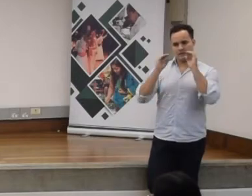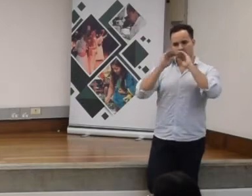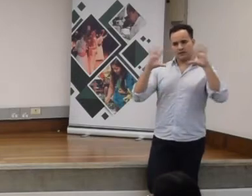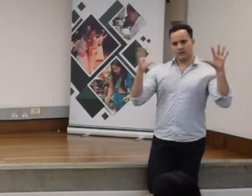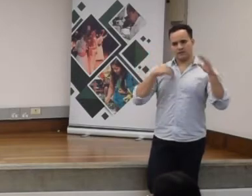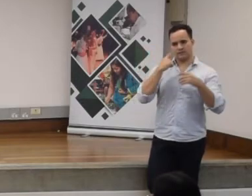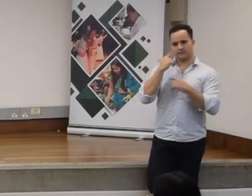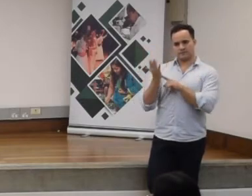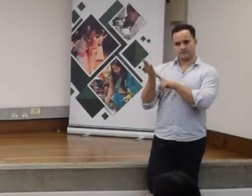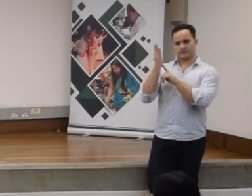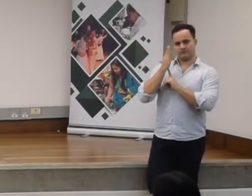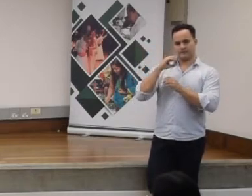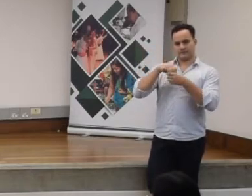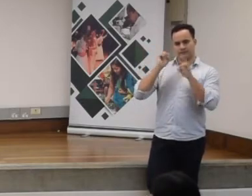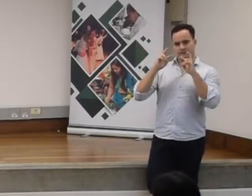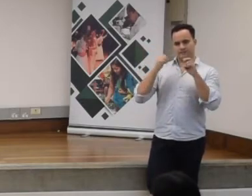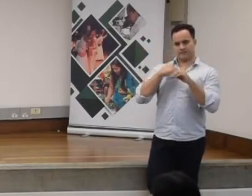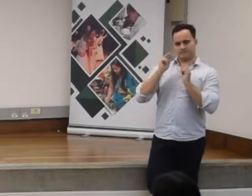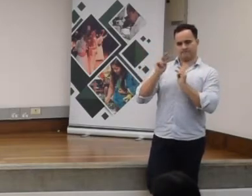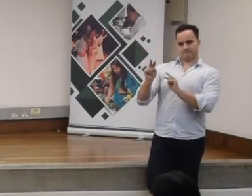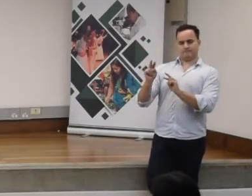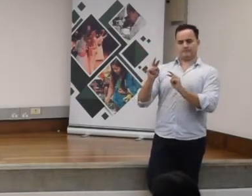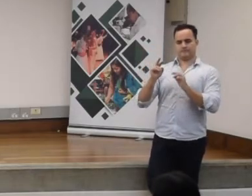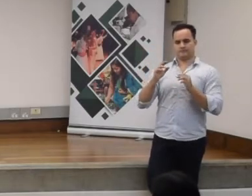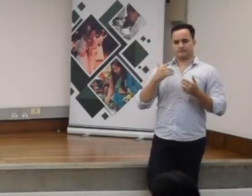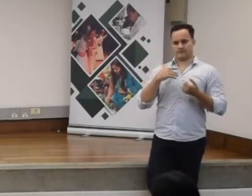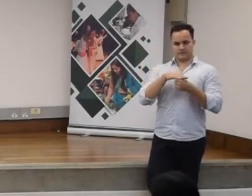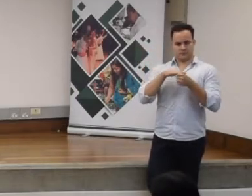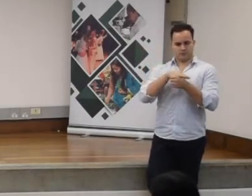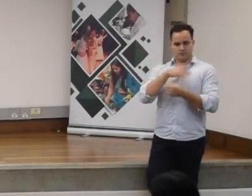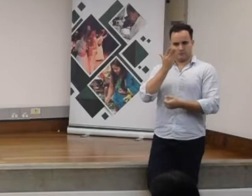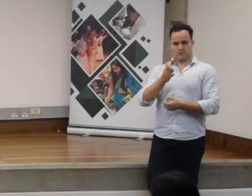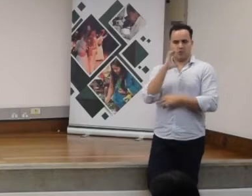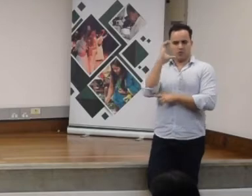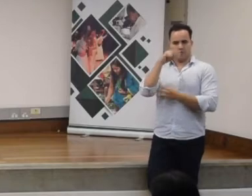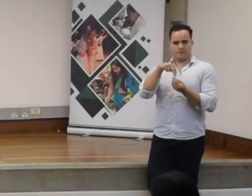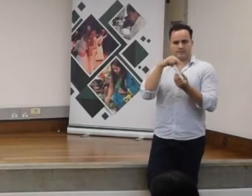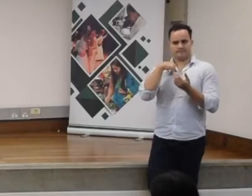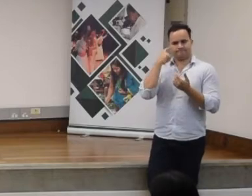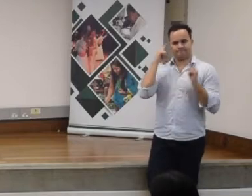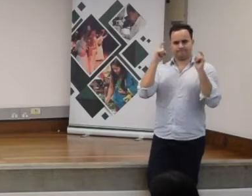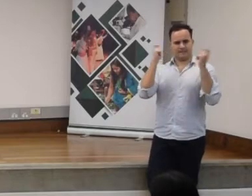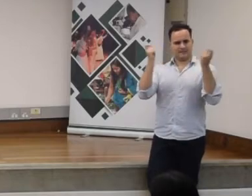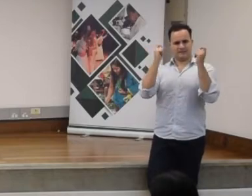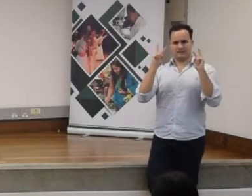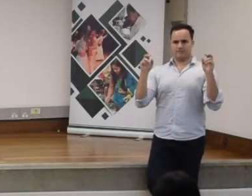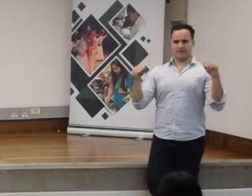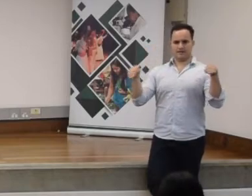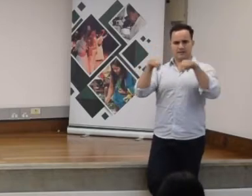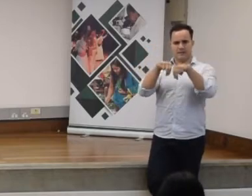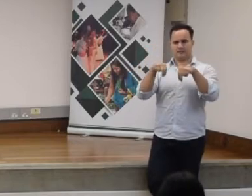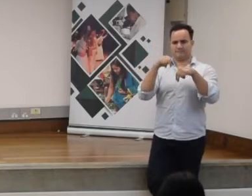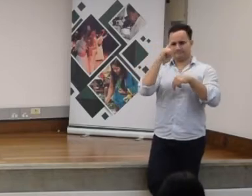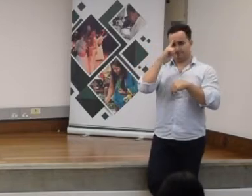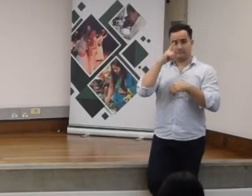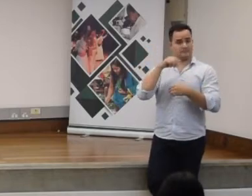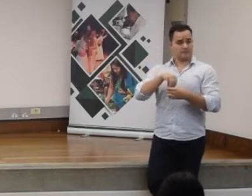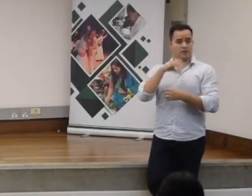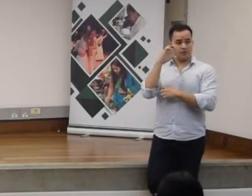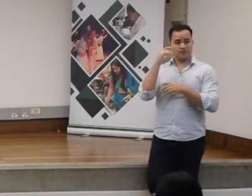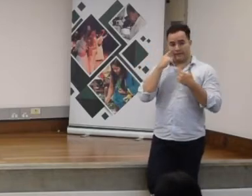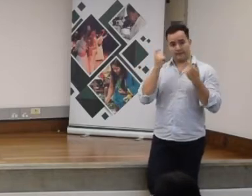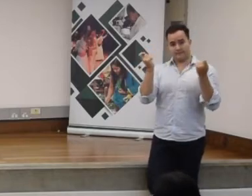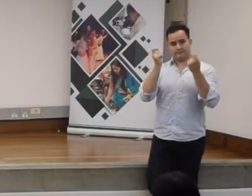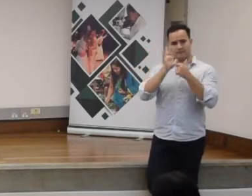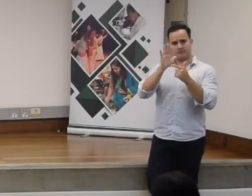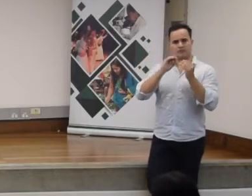la consideración o la distinción que se le hace al caso colombiano frente a la promoción de la equidad es el hecho de